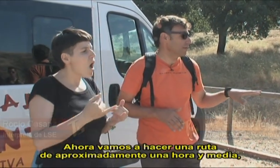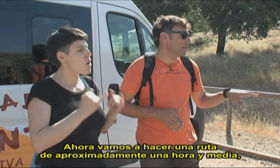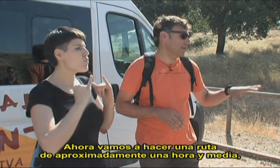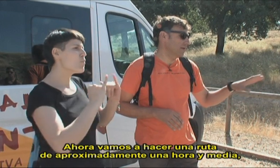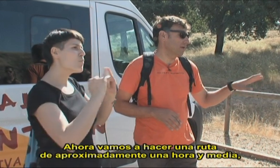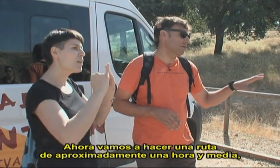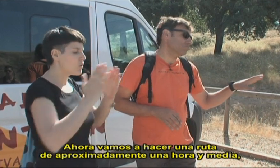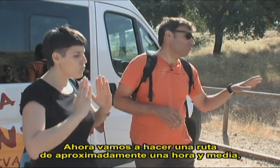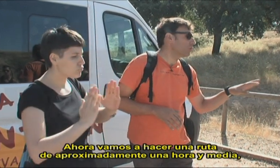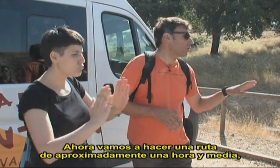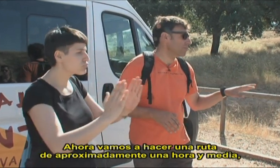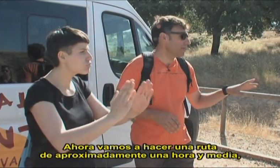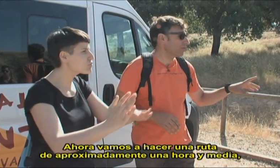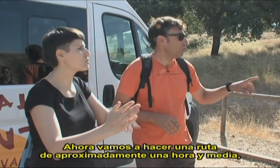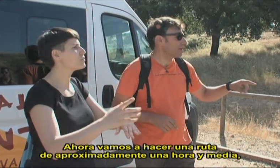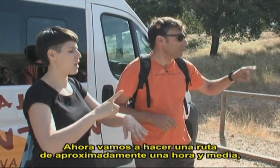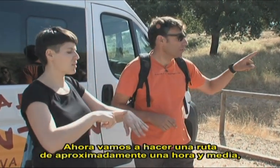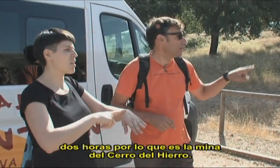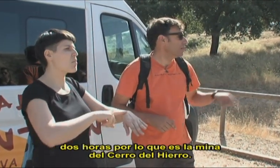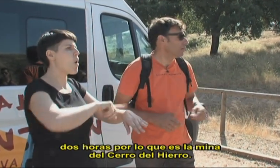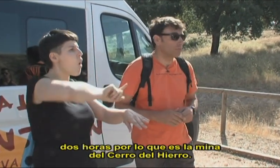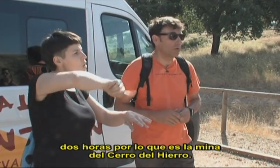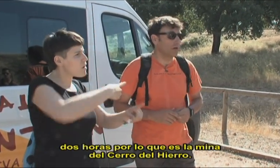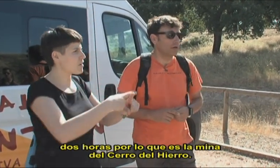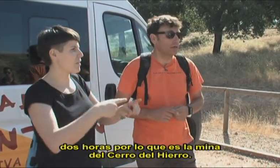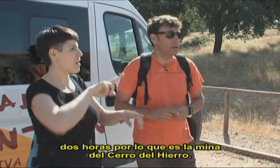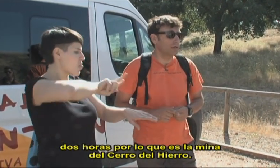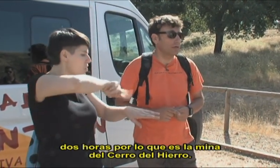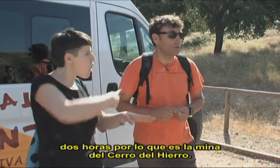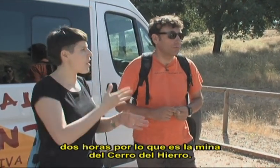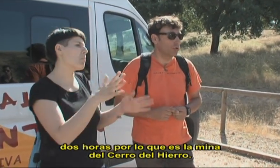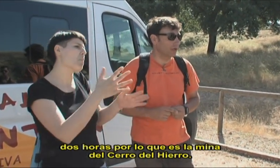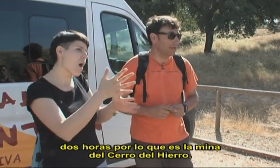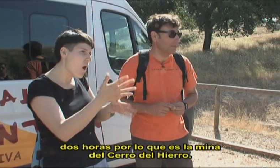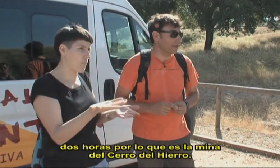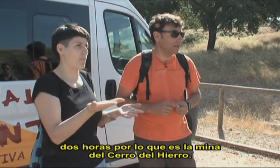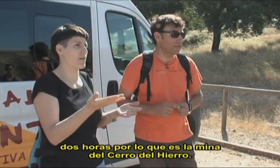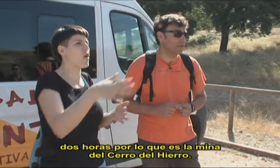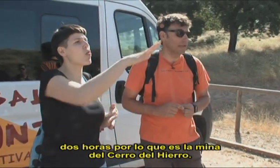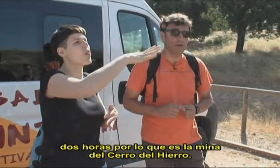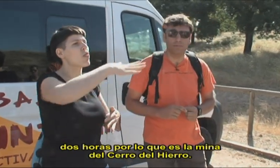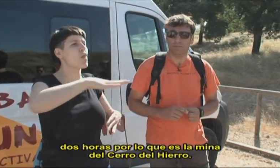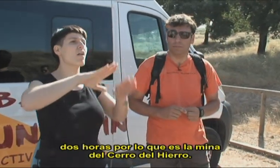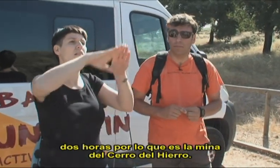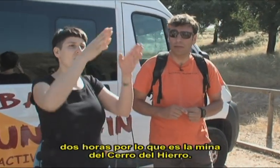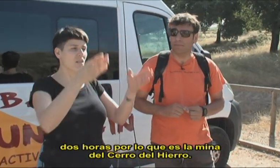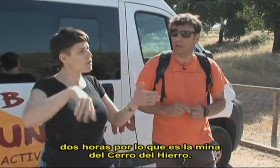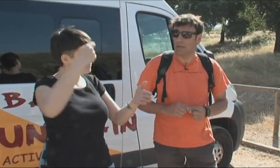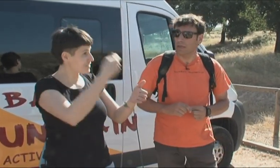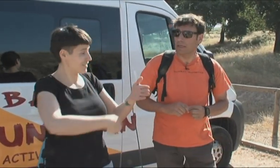aproximadamente una hora y media, dos horas, por lo que es la mina del Cerro del Hierro.